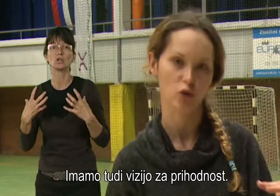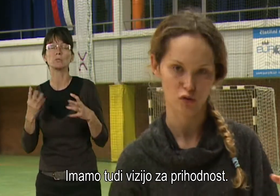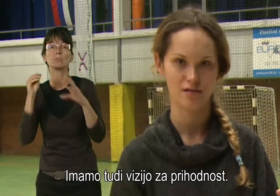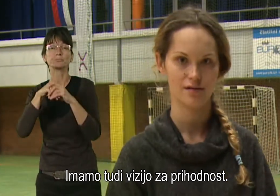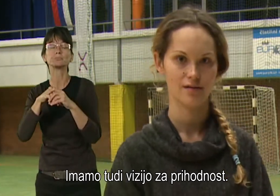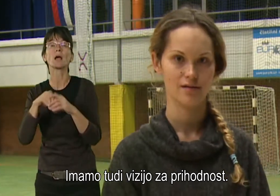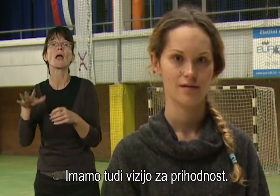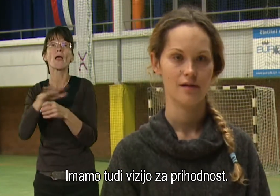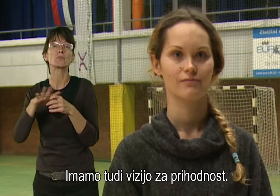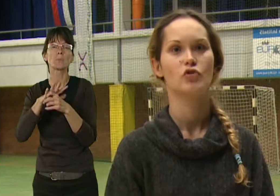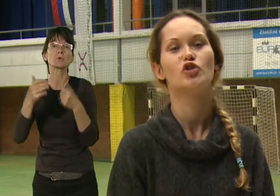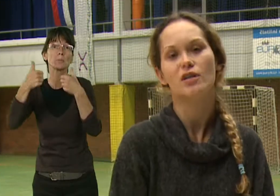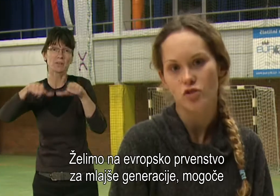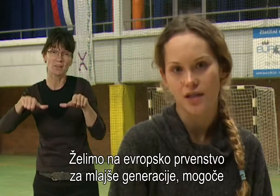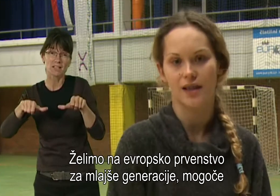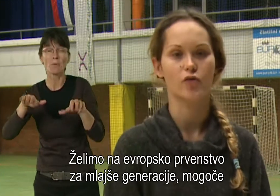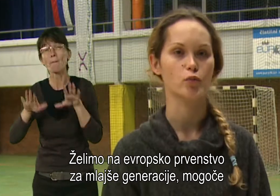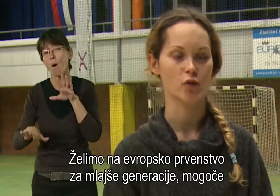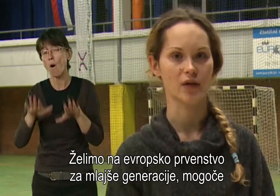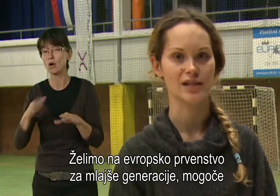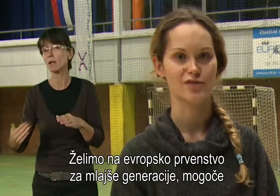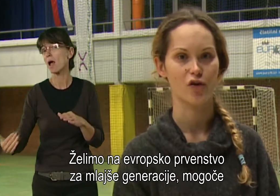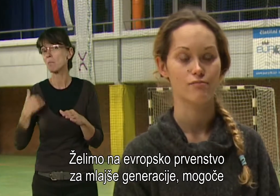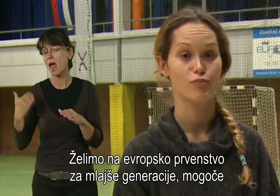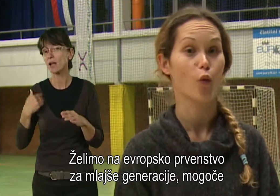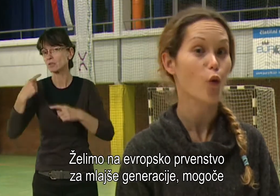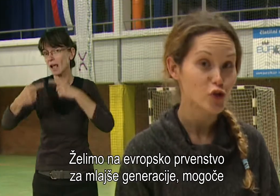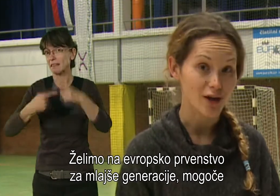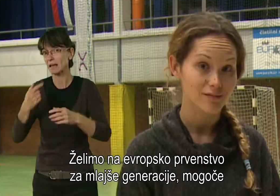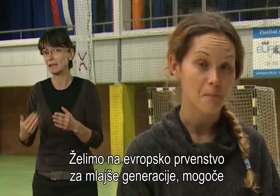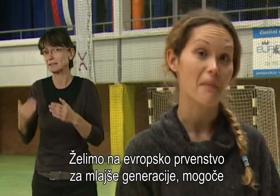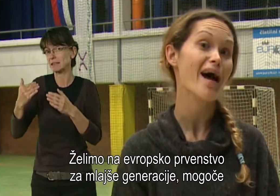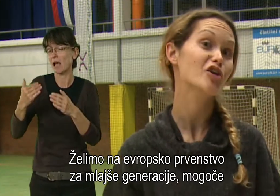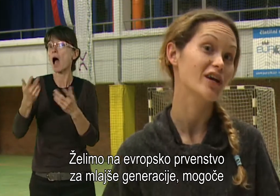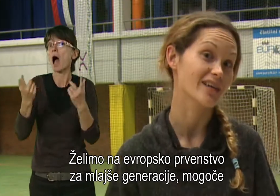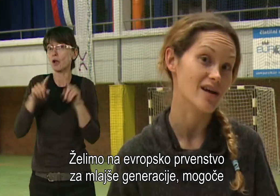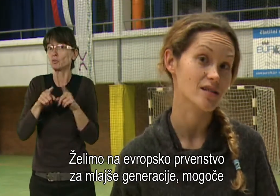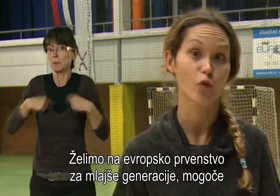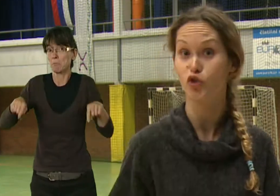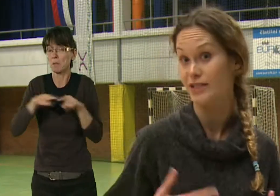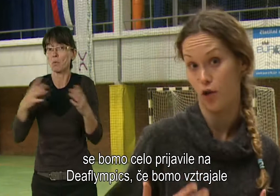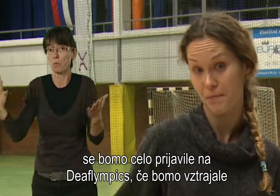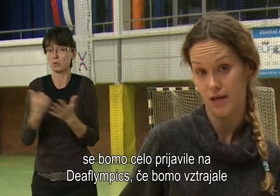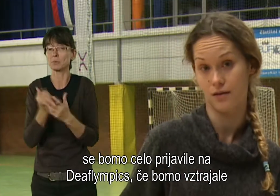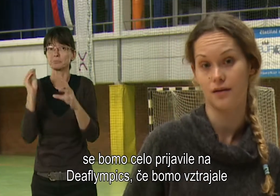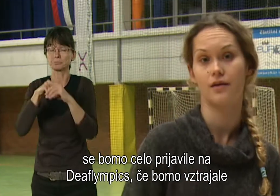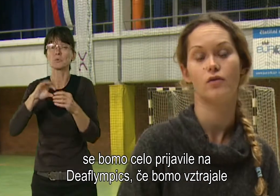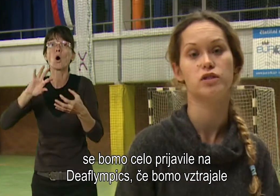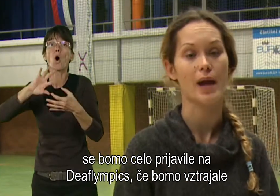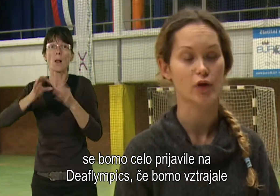prihodnost. Želimo si na evropsko prvenstvo, mogoče mlajše generacije, mogoče celo mi uspemo iti